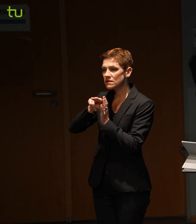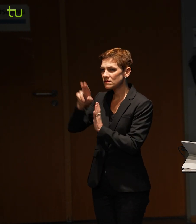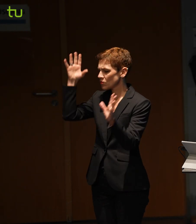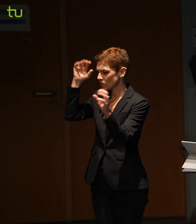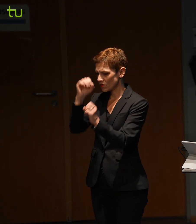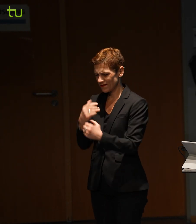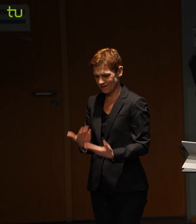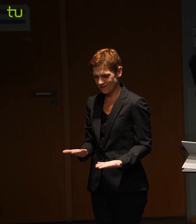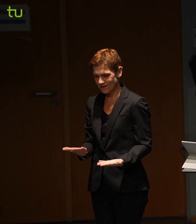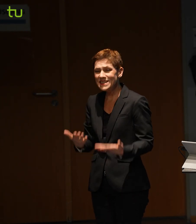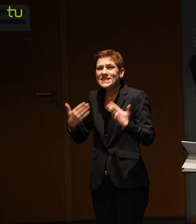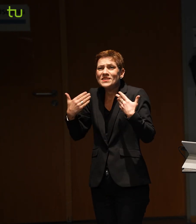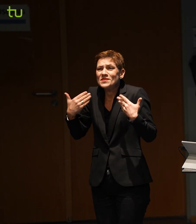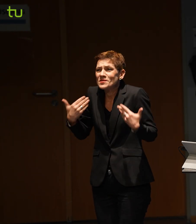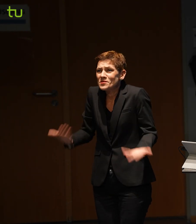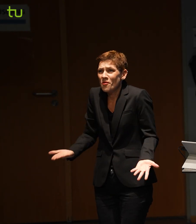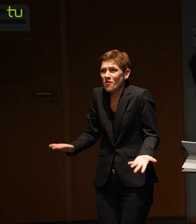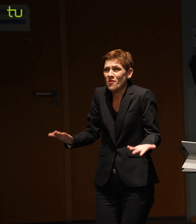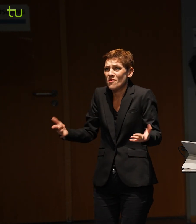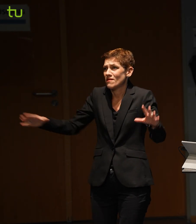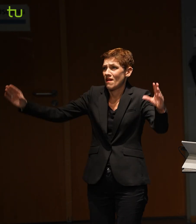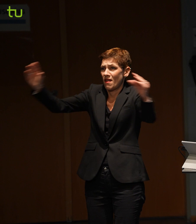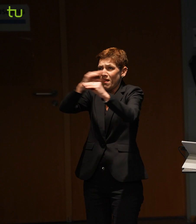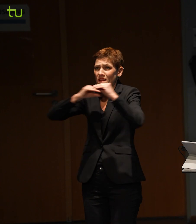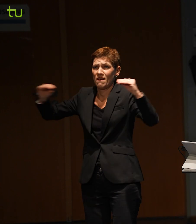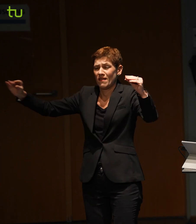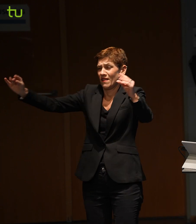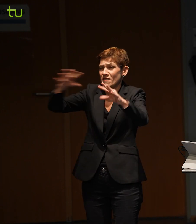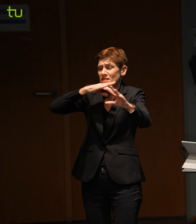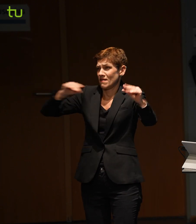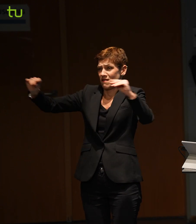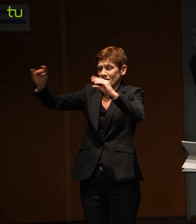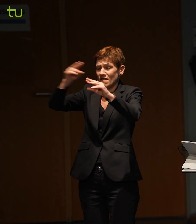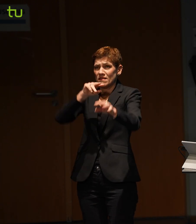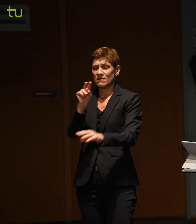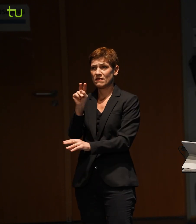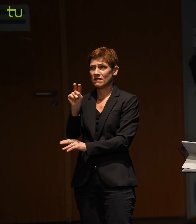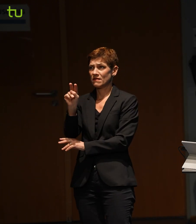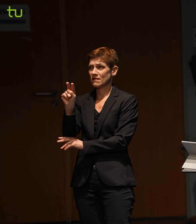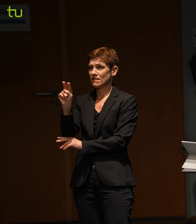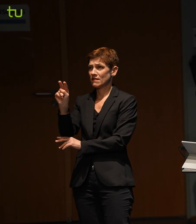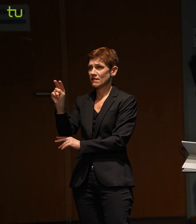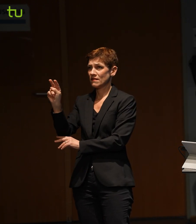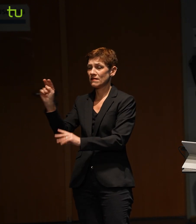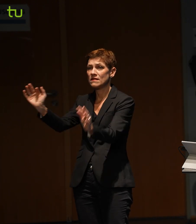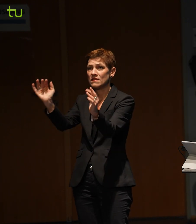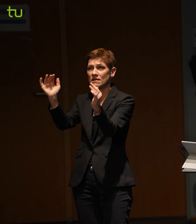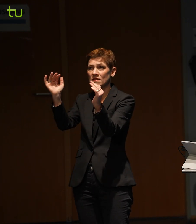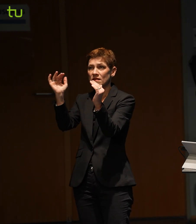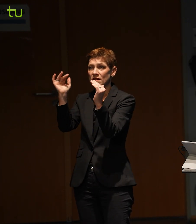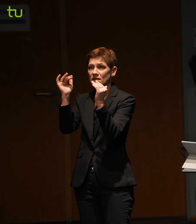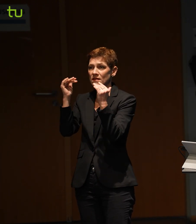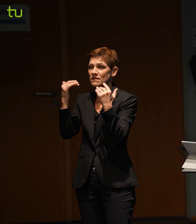sehe doch so viele sprechende Zungen. Und ich sehe, dass sie nicht umsonst aus den Gaumen der Münder